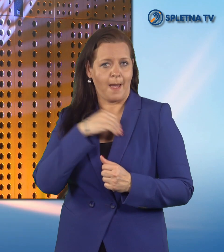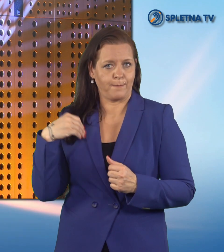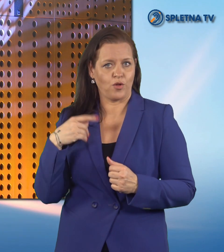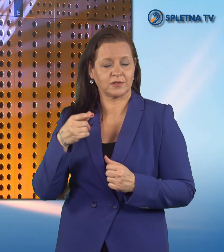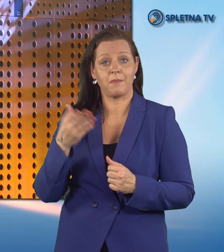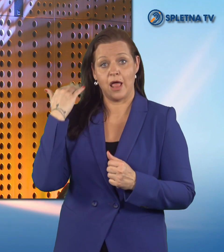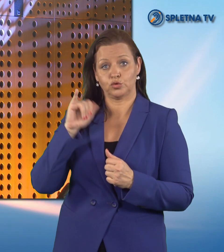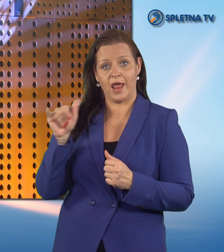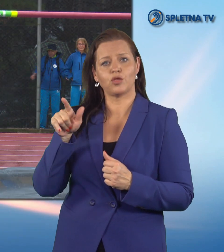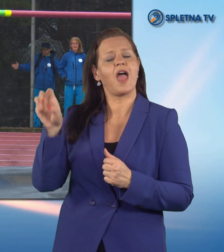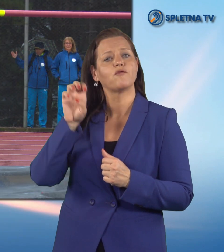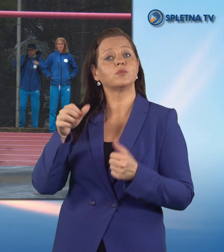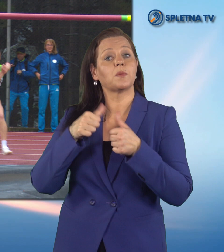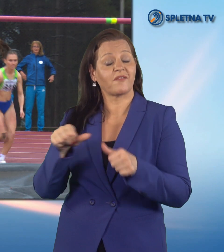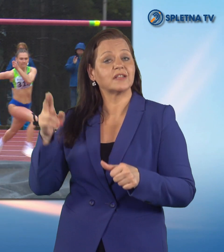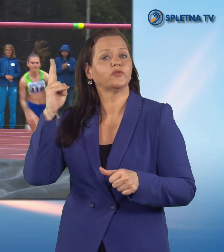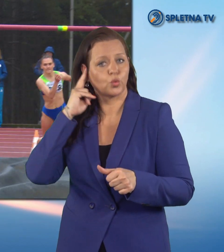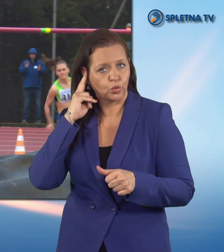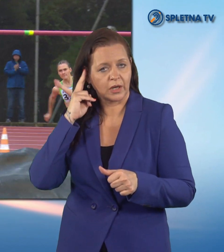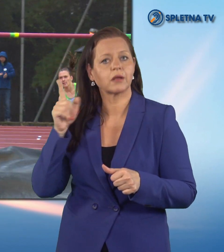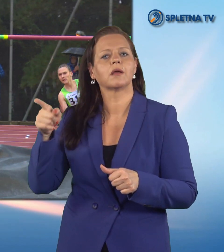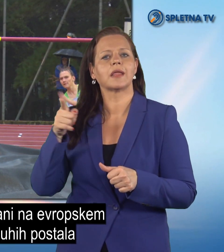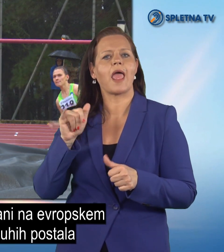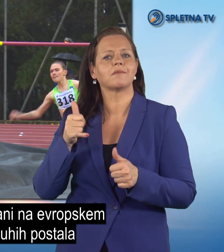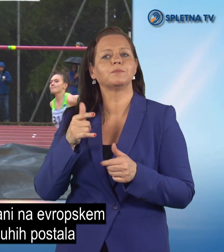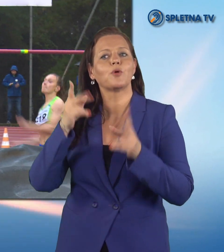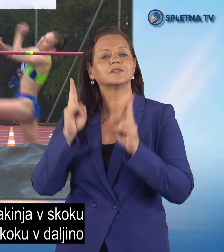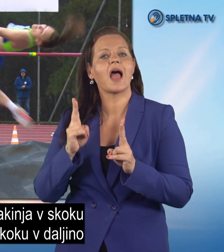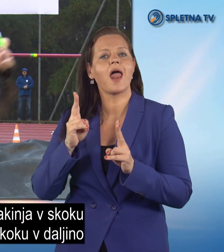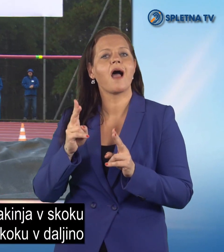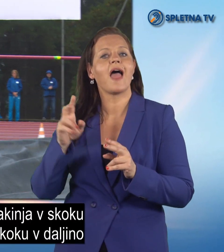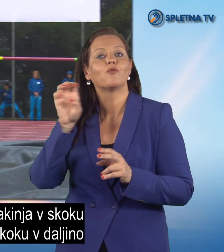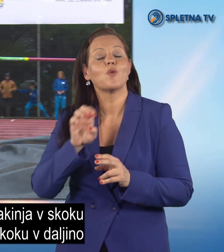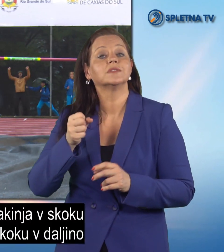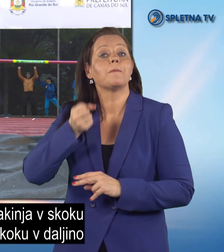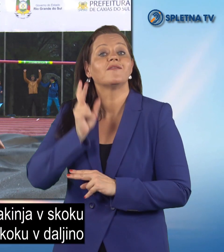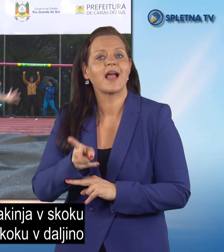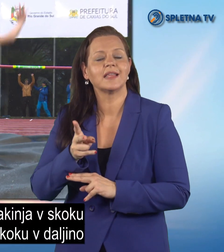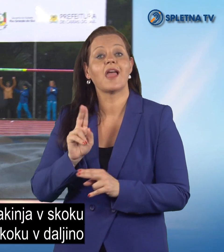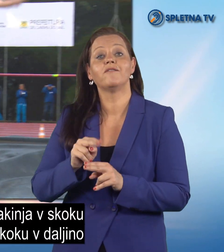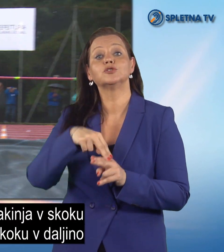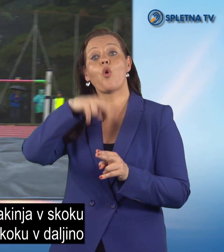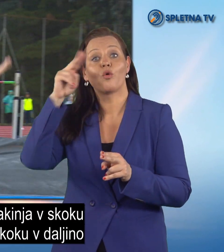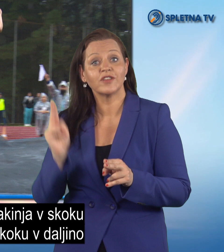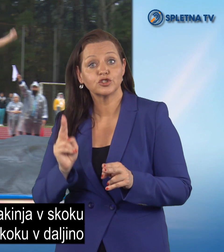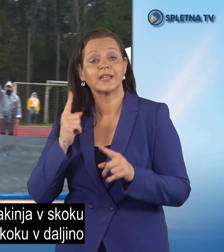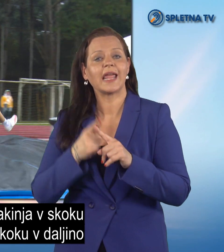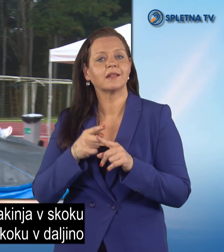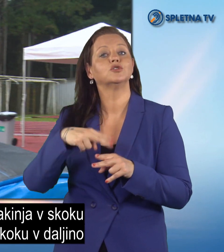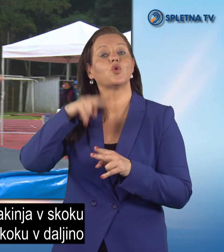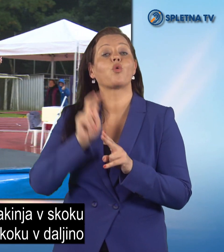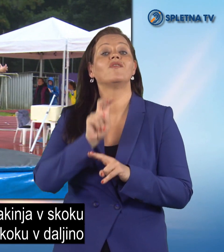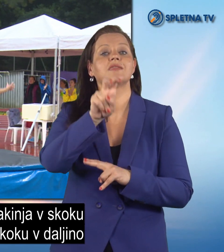Na Poljskem je lani na Evropskem prvenstvu gluhih postala evropska prvakinja v skoku v višino in v skoku v daljino